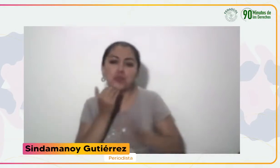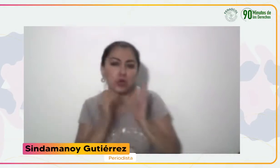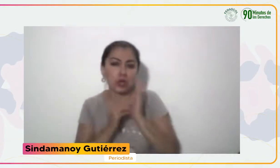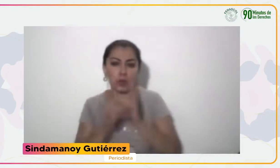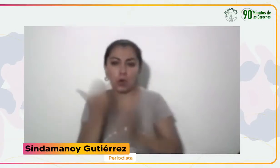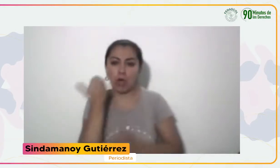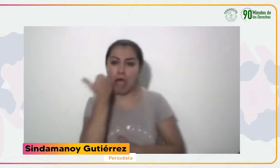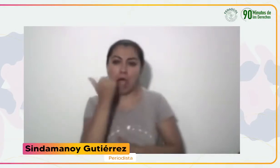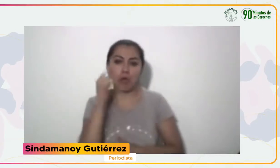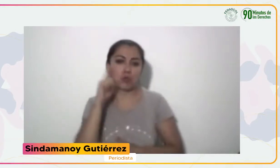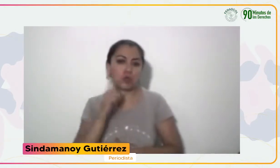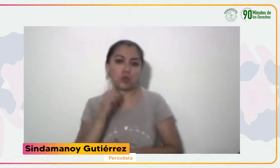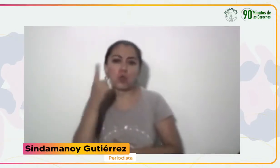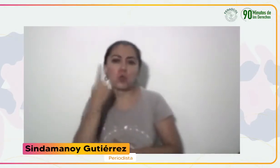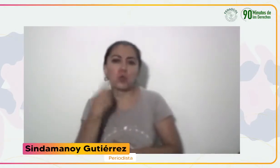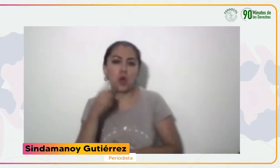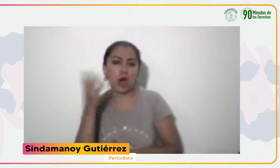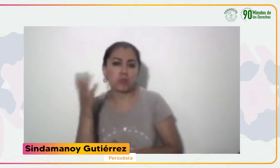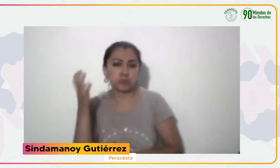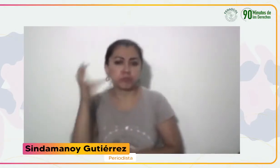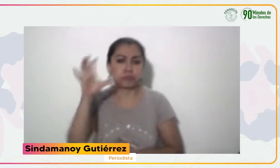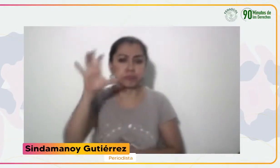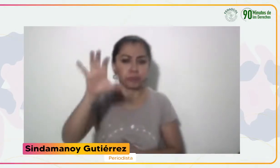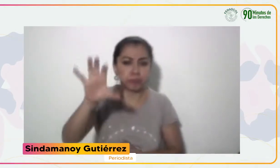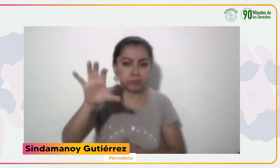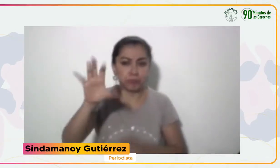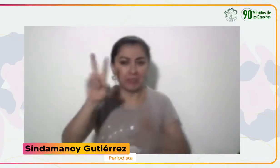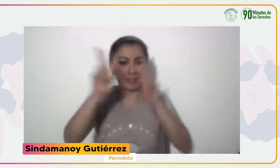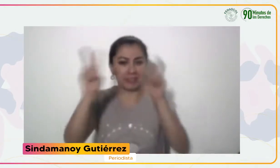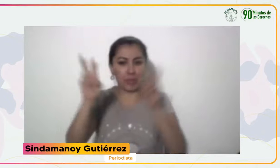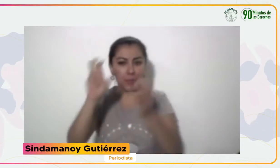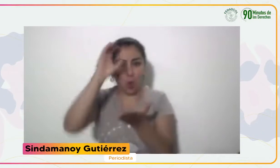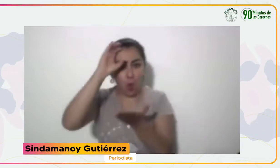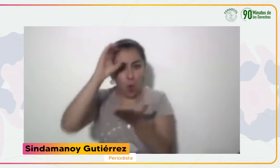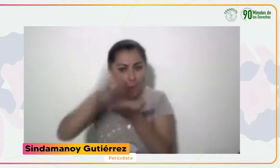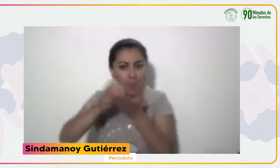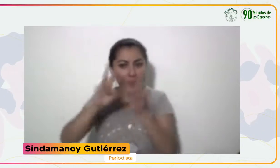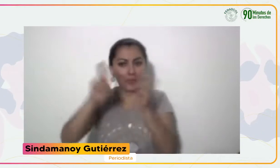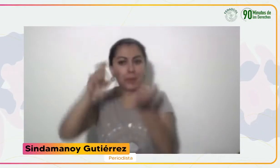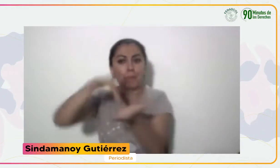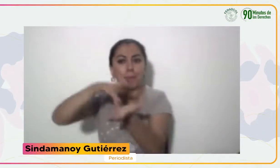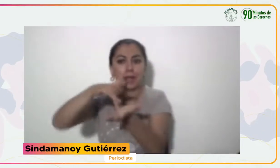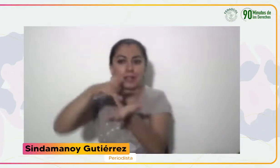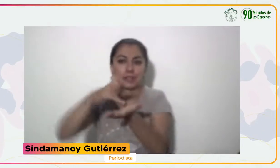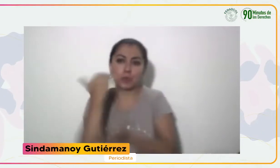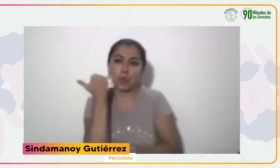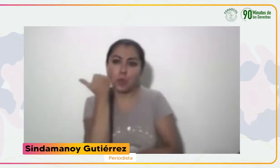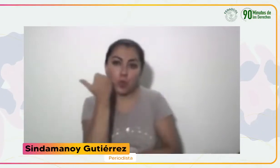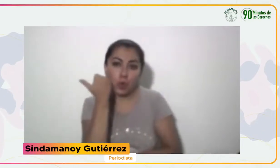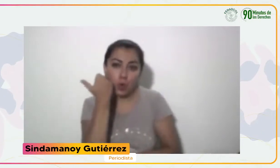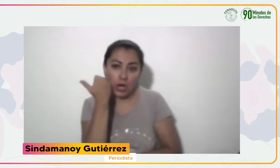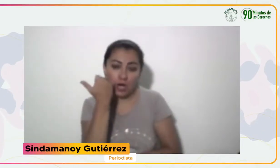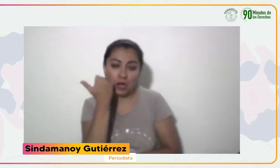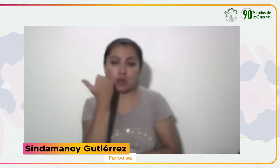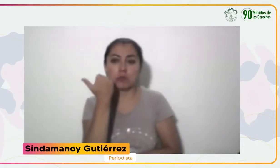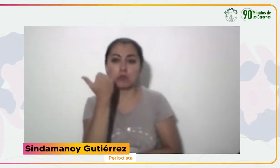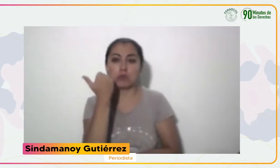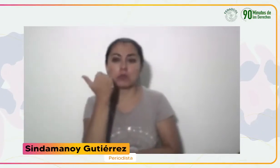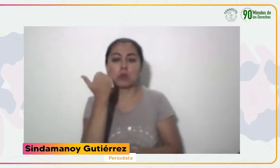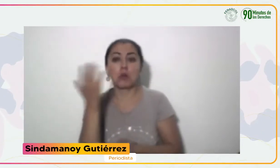¿qué se puede ver? Por ejemplo, una mujer sorda da su opinión de participación. Una